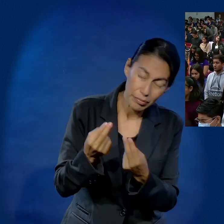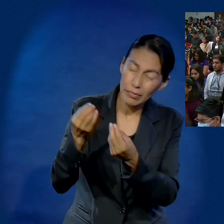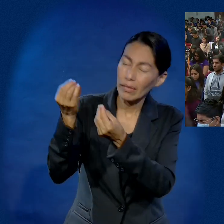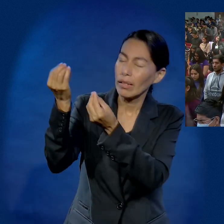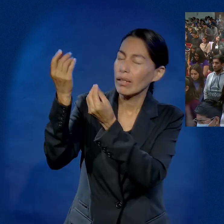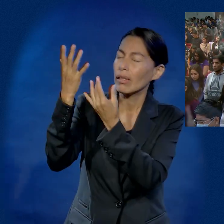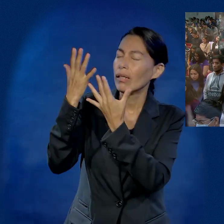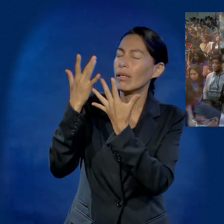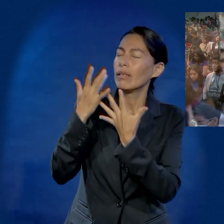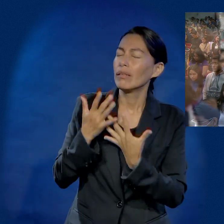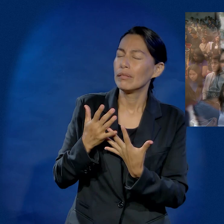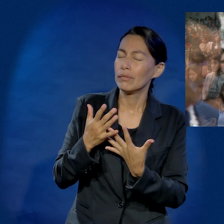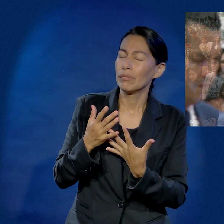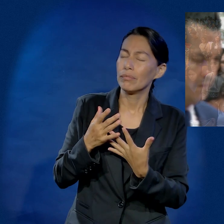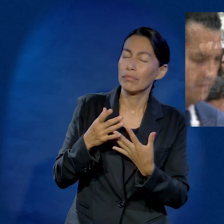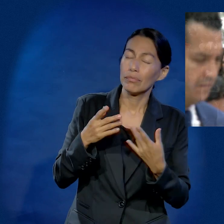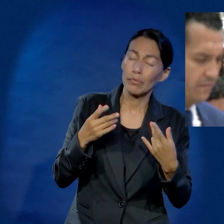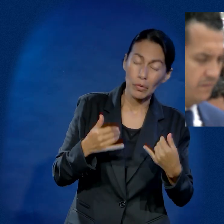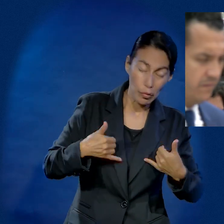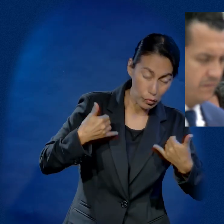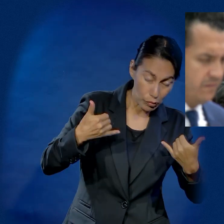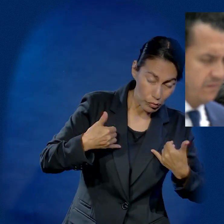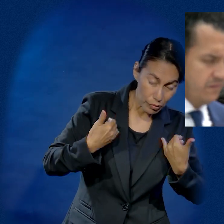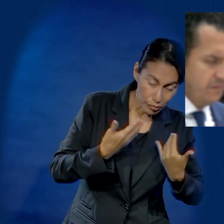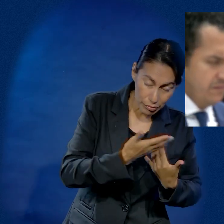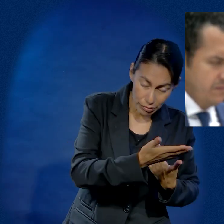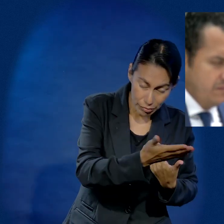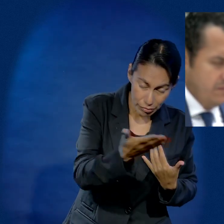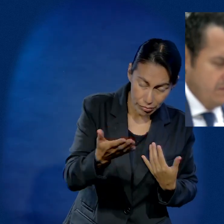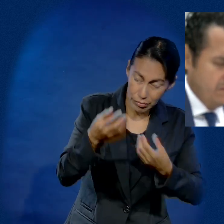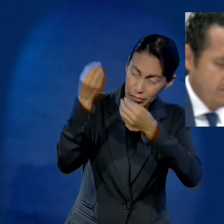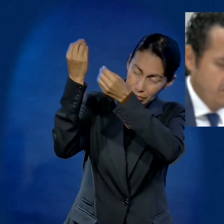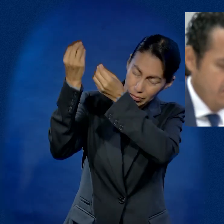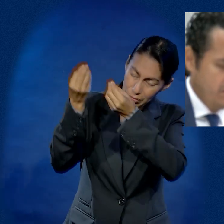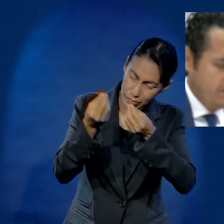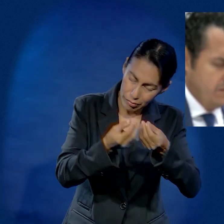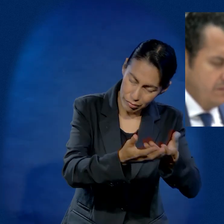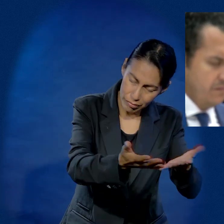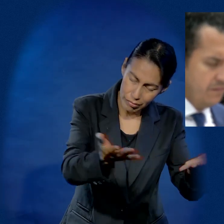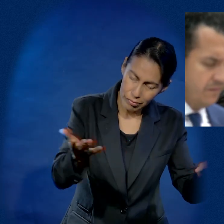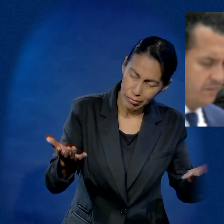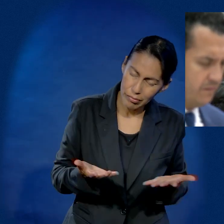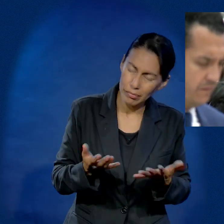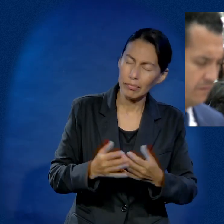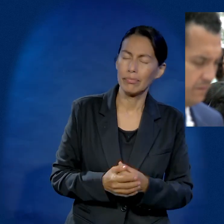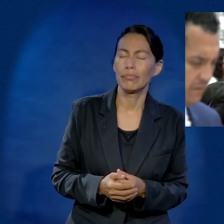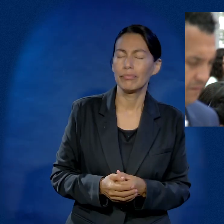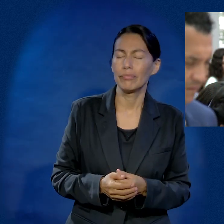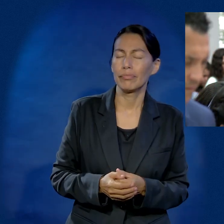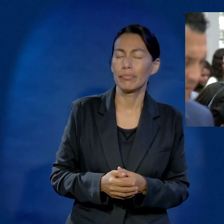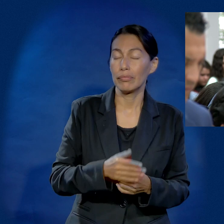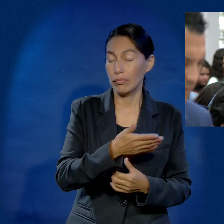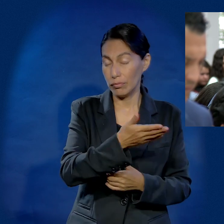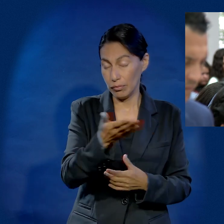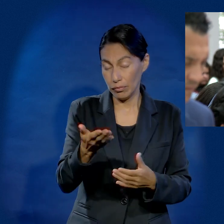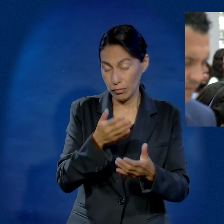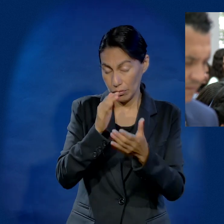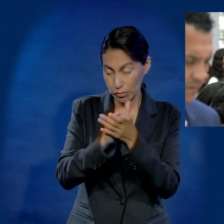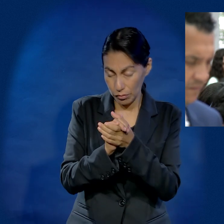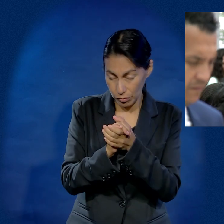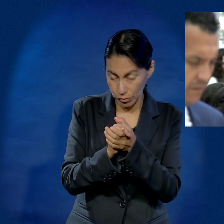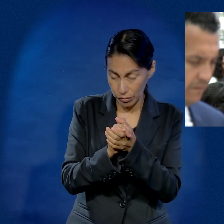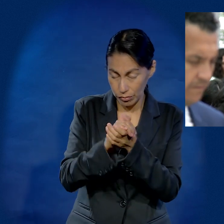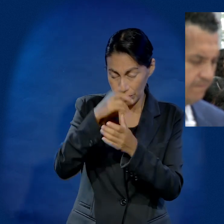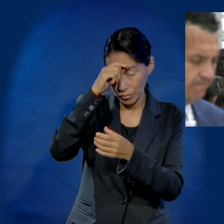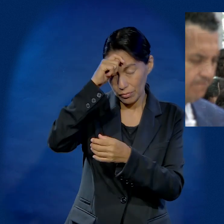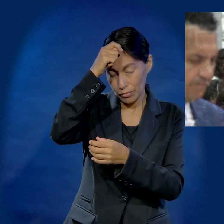Provee lo que necesitamos. Señor, provee para estos jóvenes, como has provisto para tantos de nosotros. Y